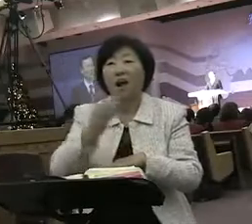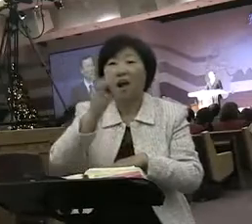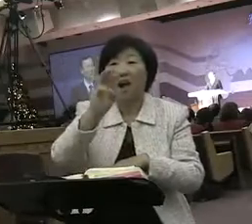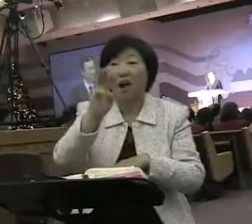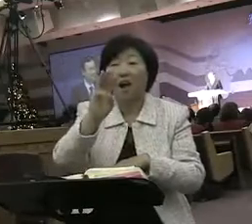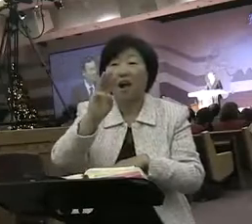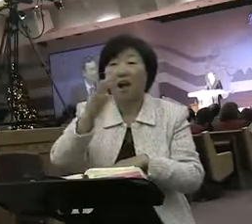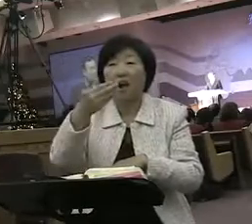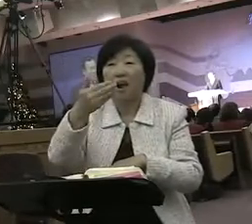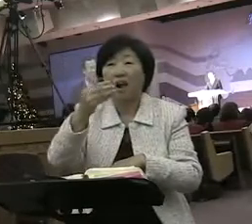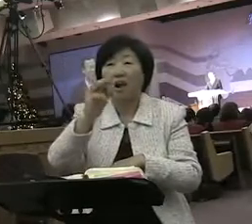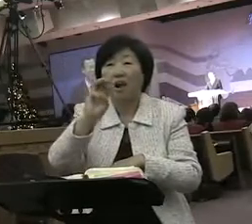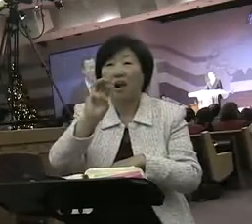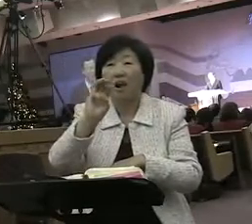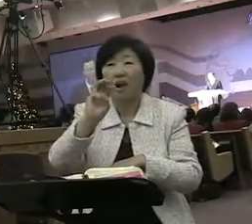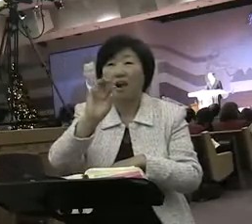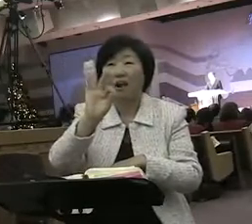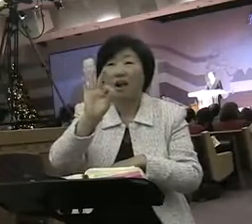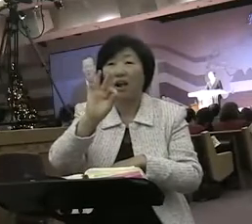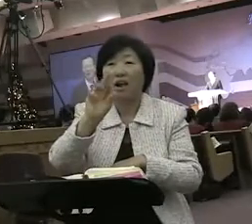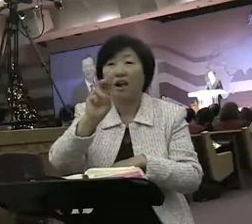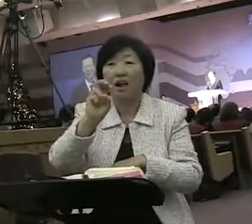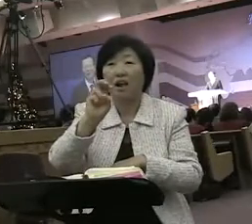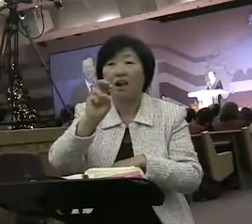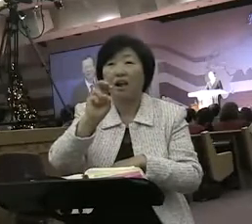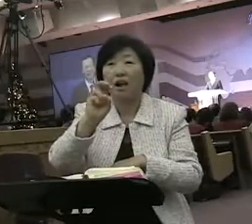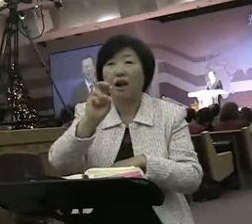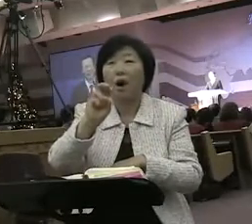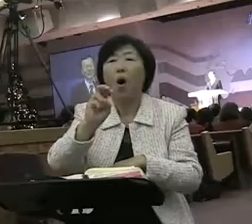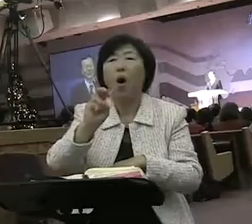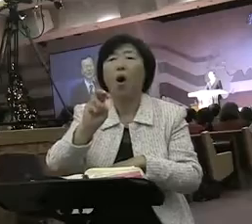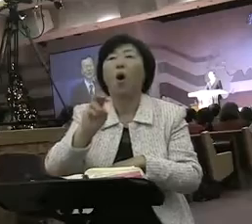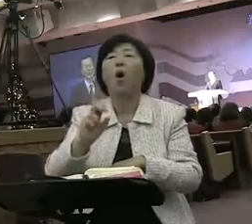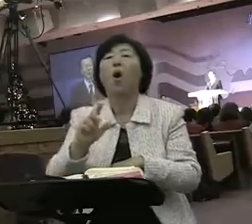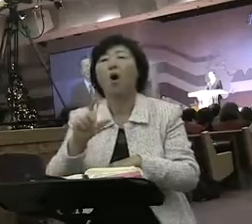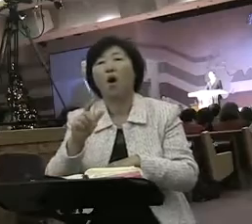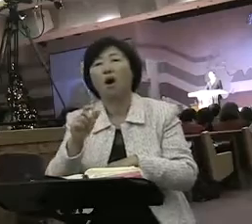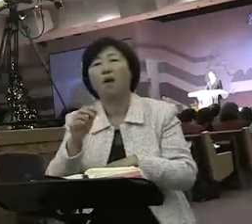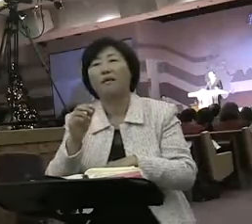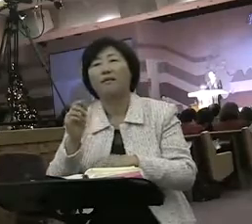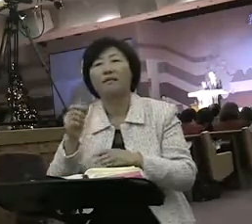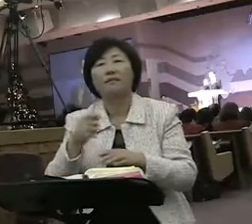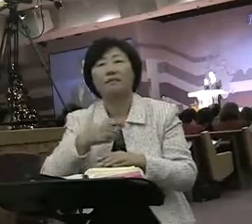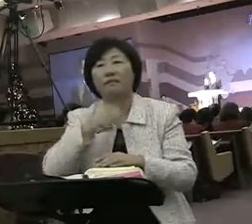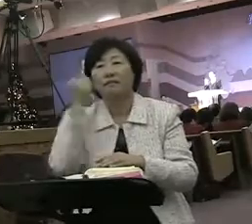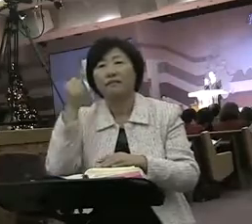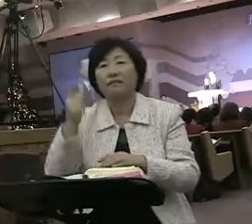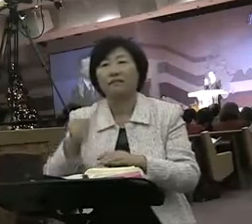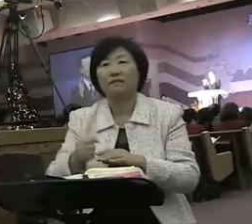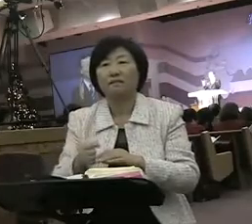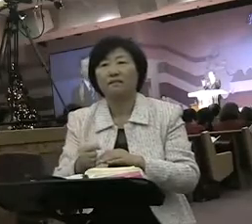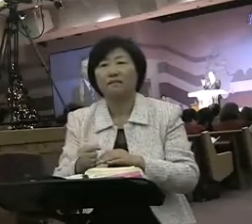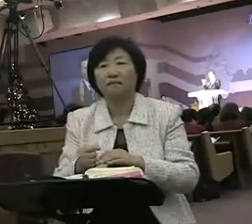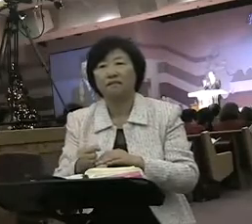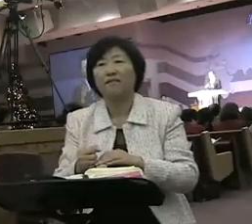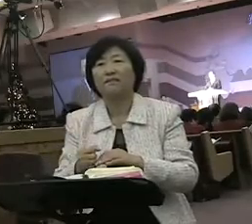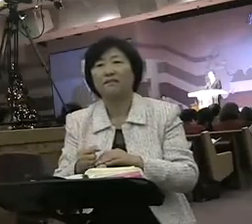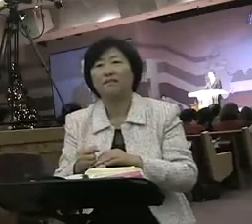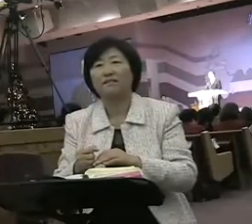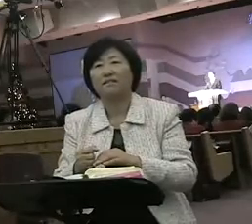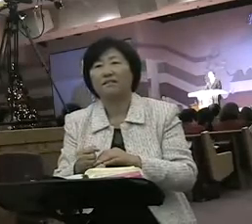거기서 여러분들을 돕기 위하여 따뜻한 마음들이 기다리고 있습니다. 여러분들을 위해 준비된 그